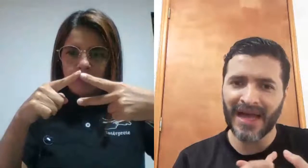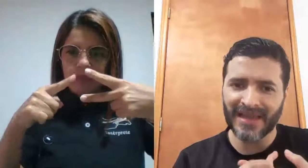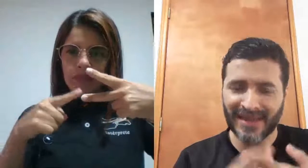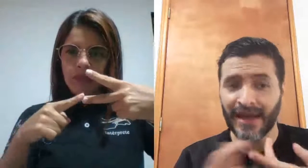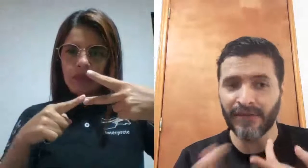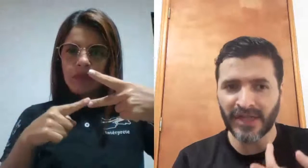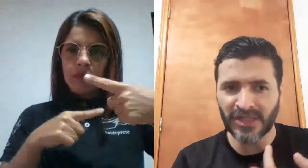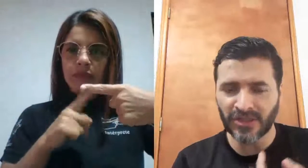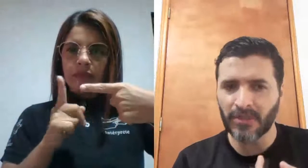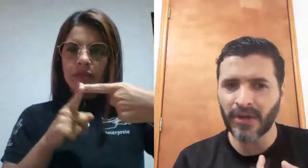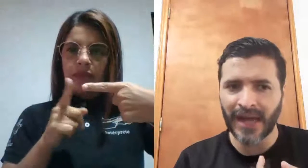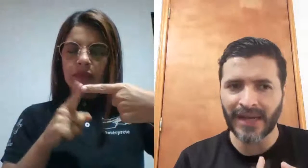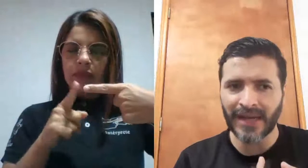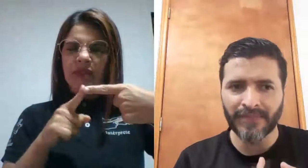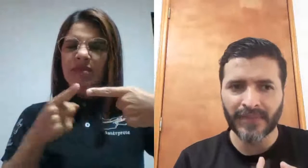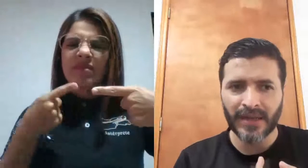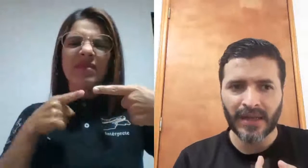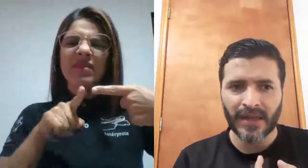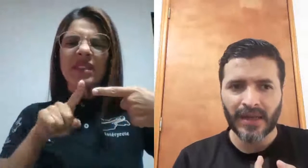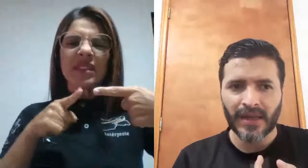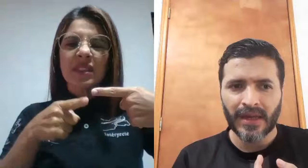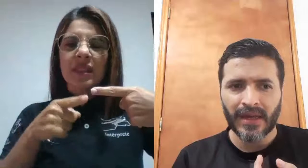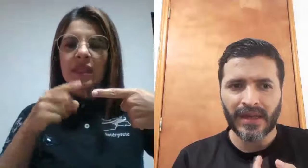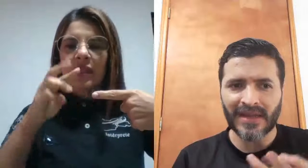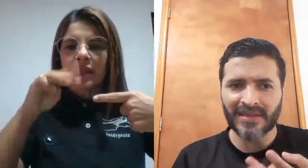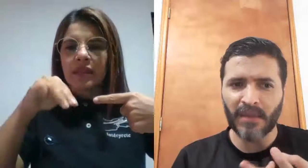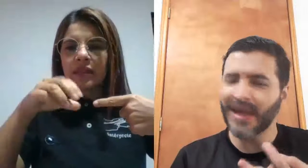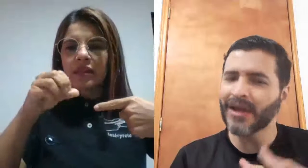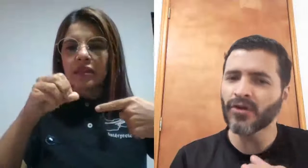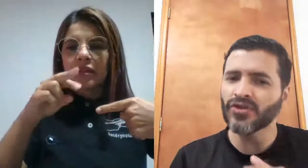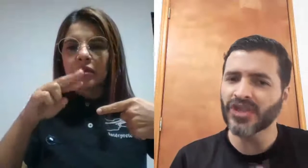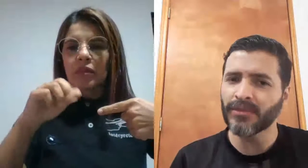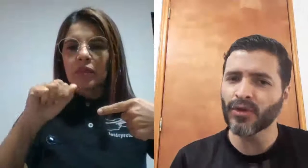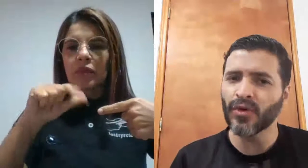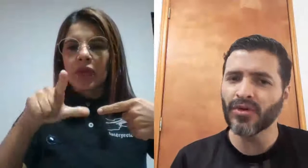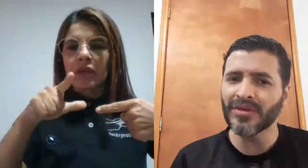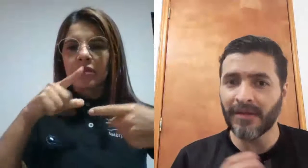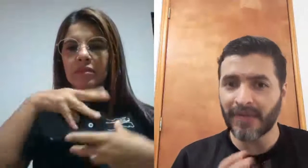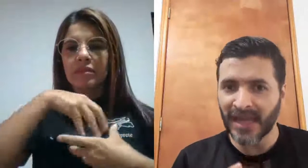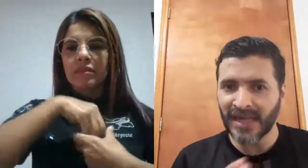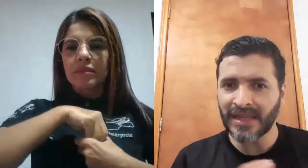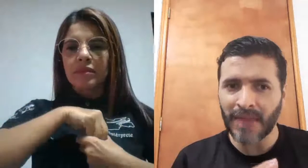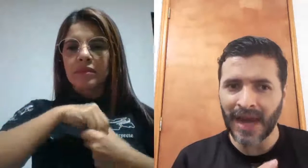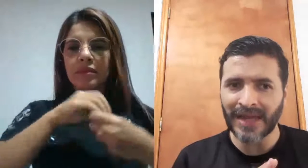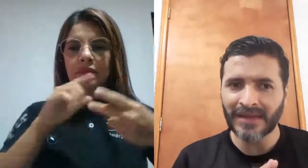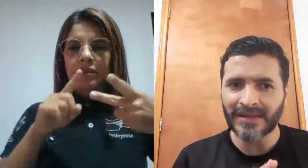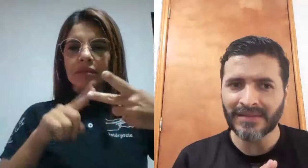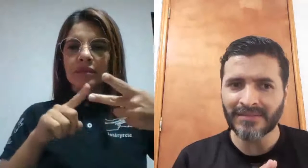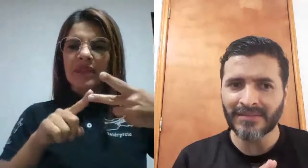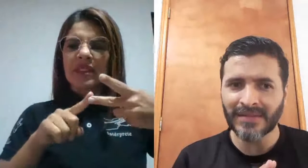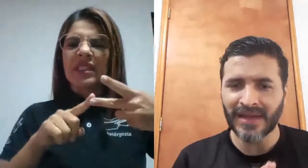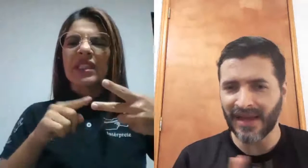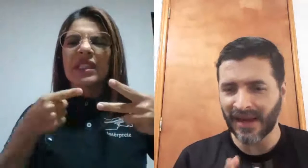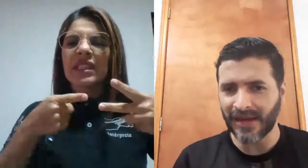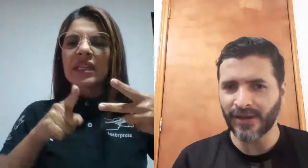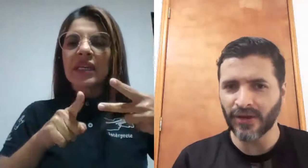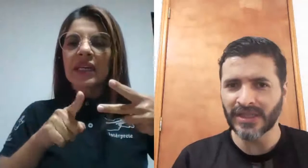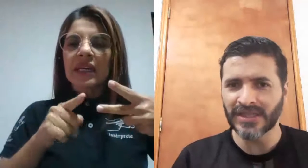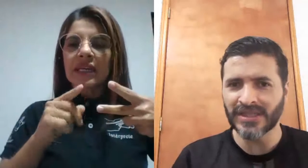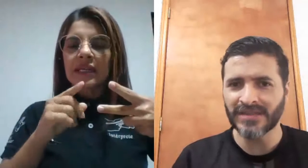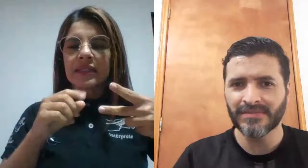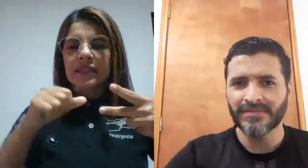El tema de la definición de moral y el tema del concepto de bien y de mal en